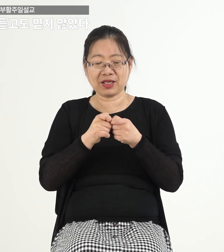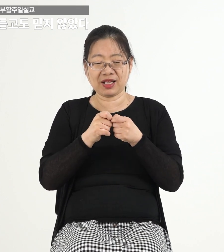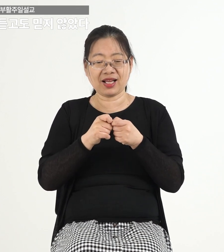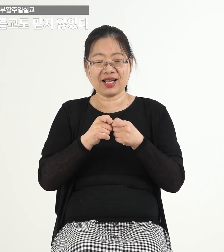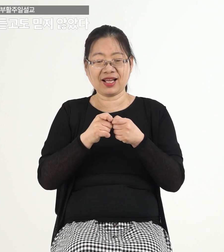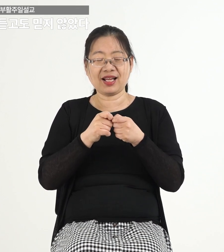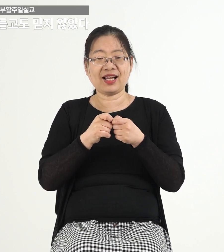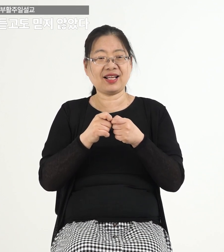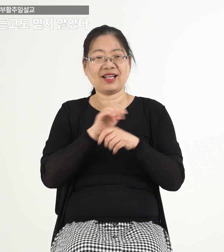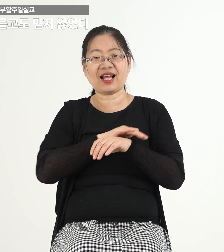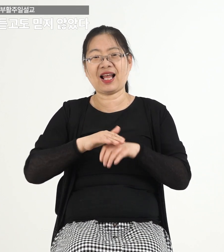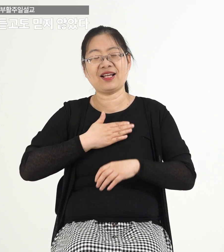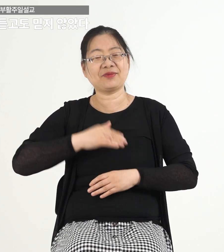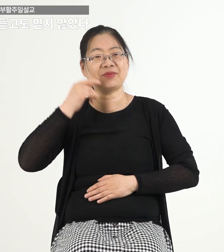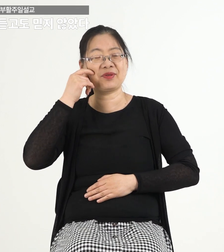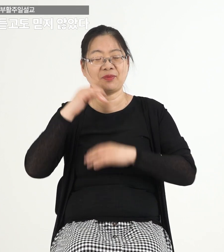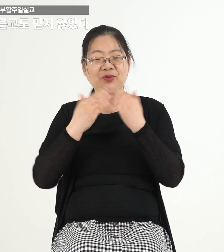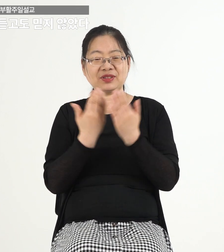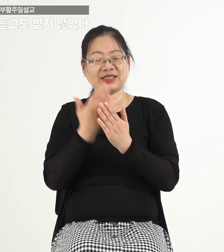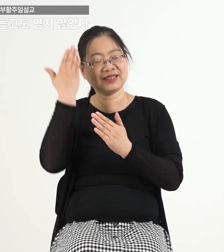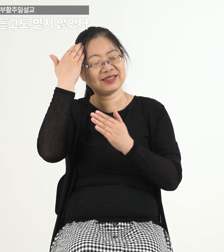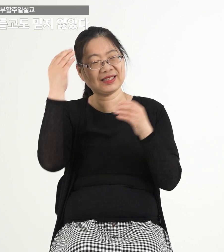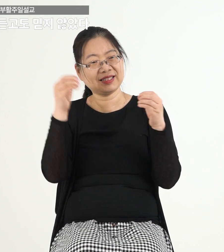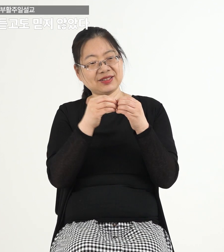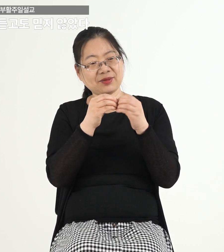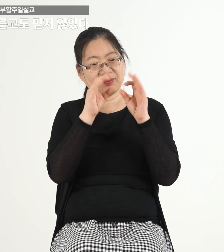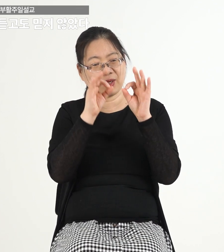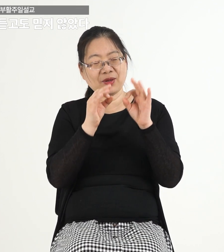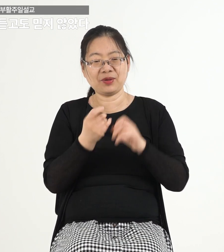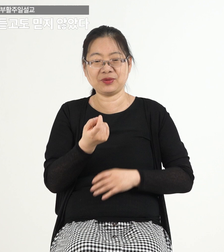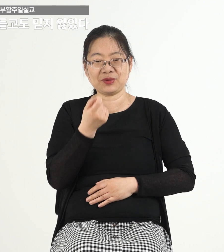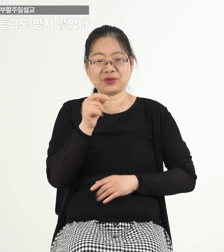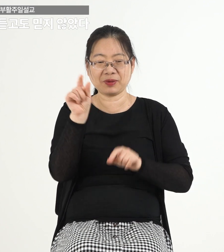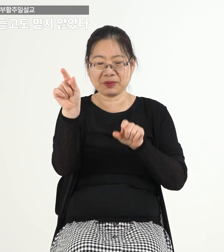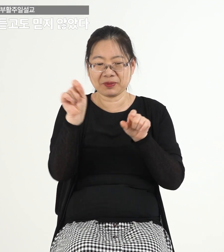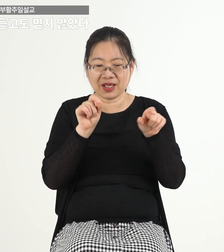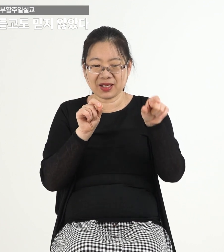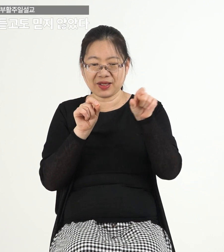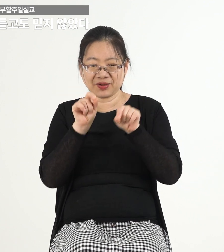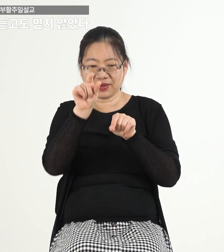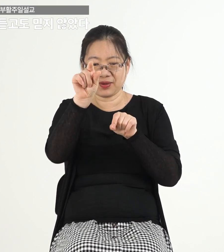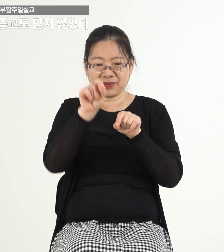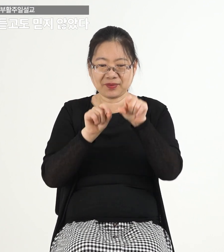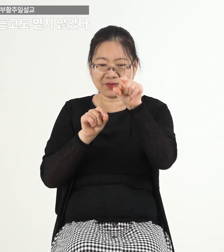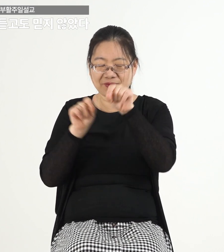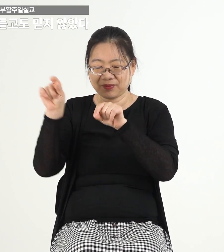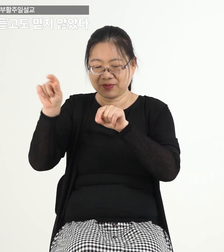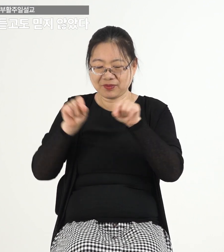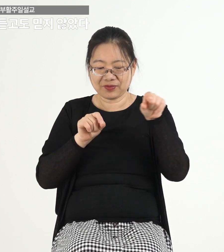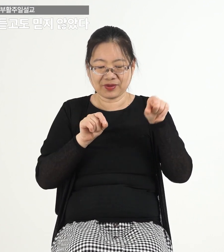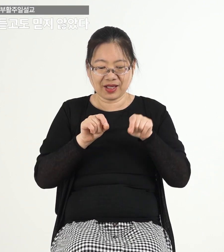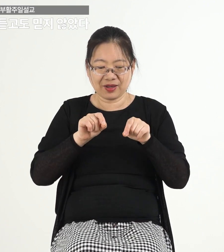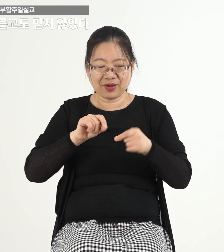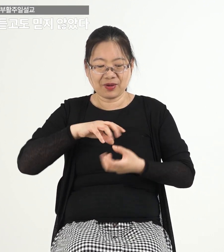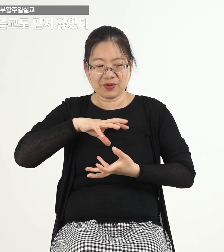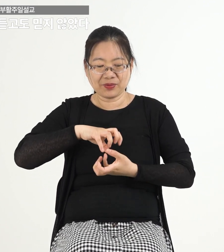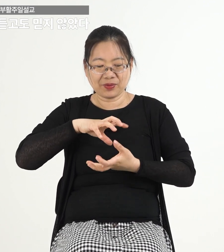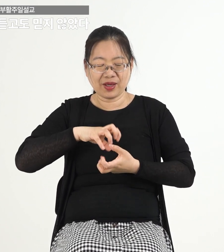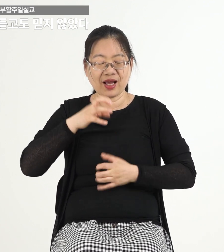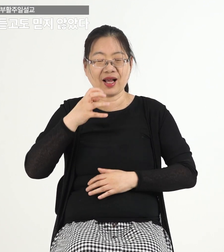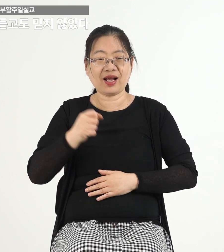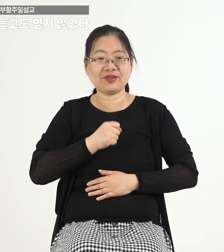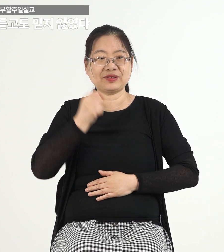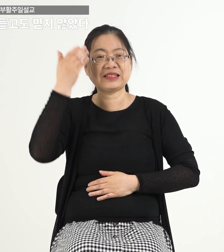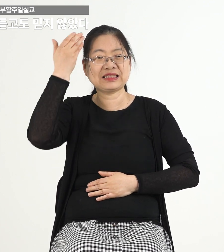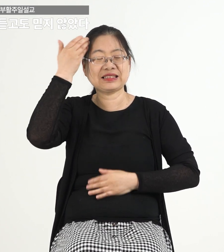모든 지식이나 글들을 보면 여기 찔끔 저기 찔끔 그러니까 거의 편집 수준의 지식들. 그건 참된 지식이